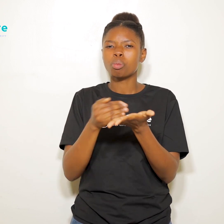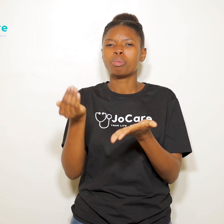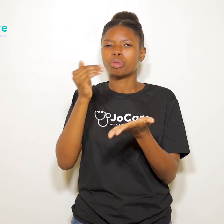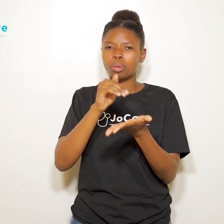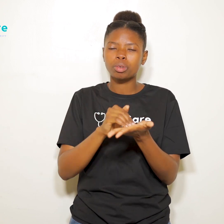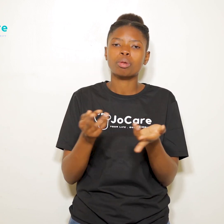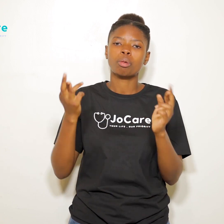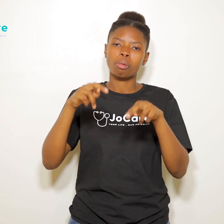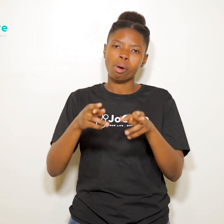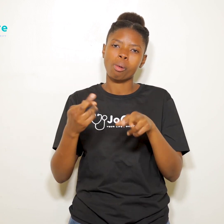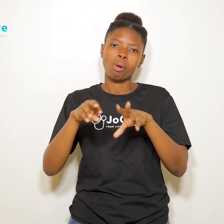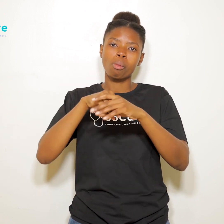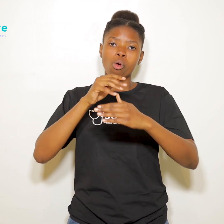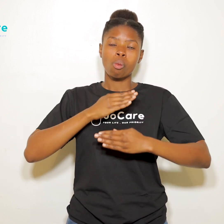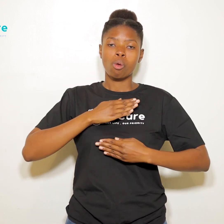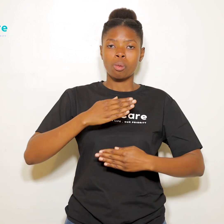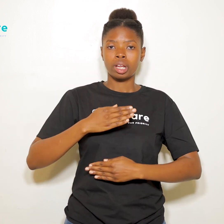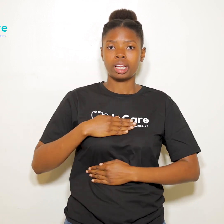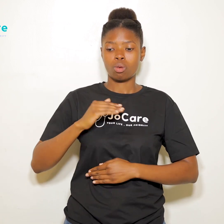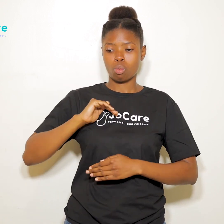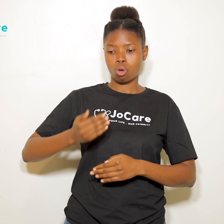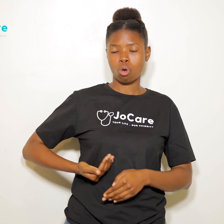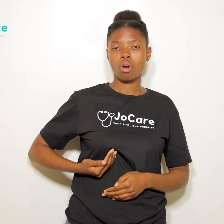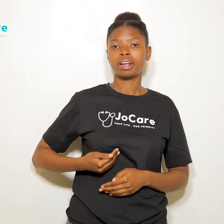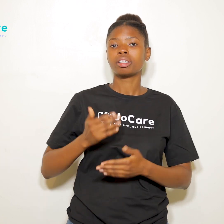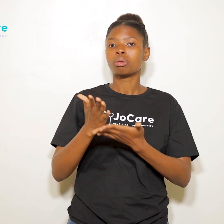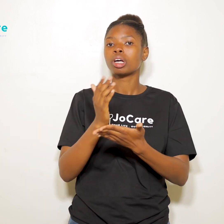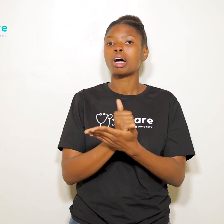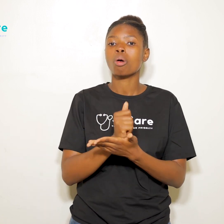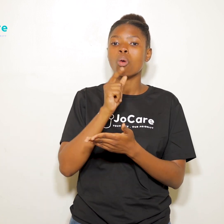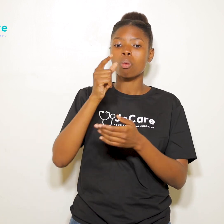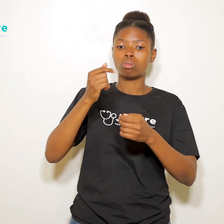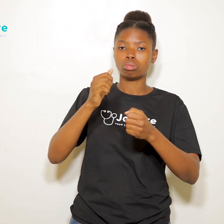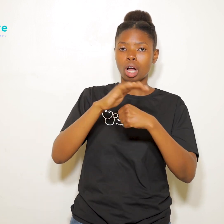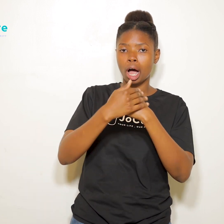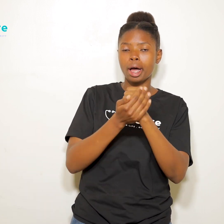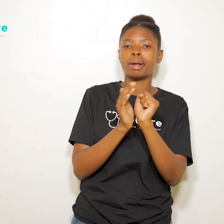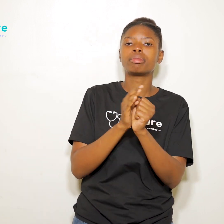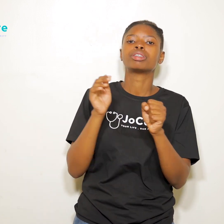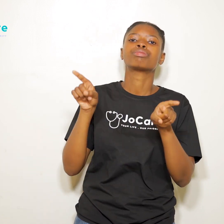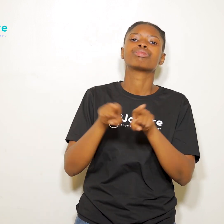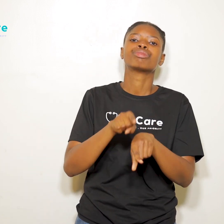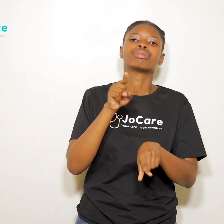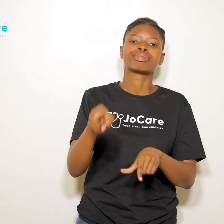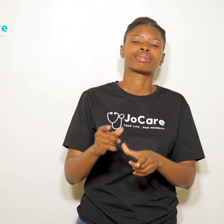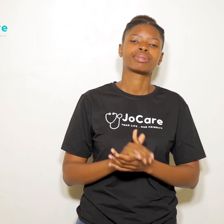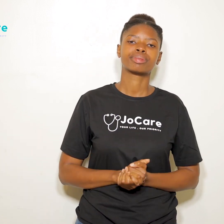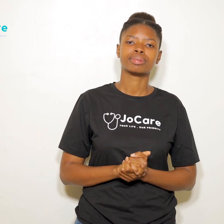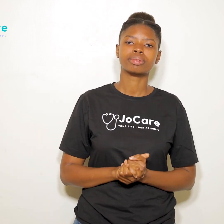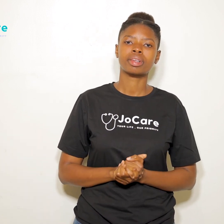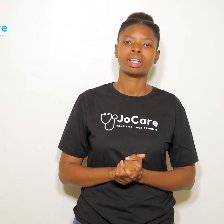aremwe. Ni ibintu biba ku mugore kuko ariko aremwe, bitandukanye n'uko umugabo awe aremwe. Bimufasha iki?